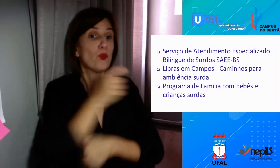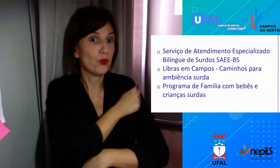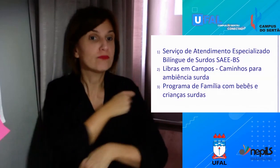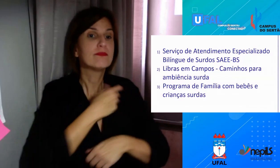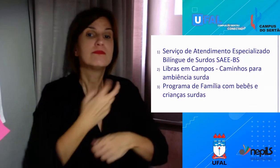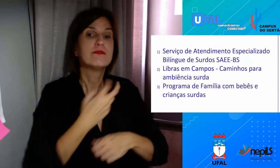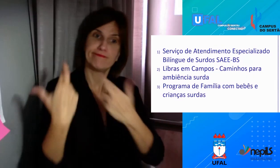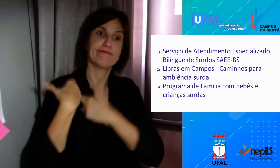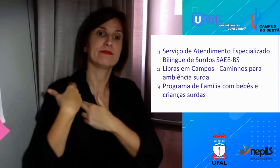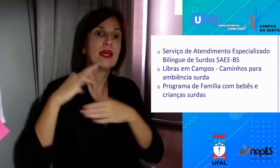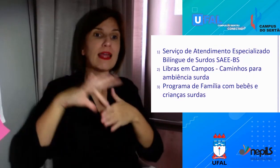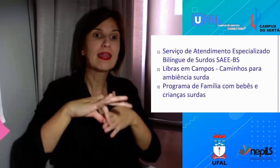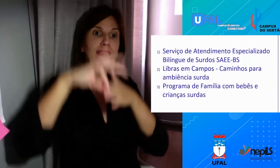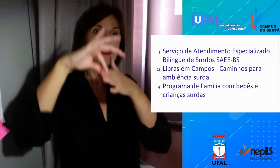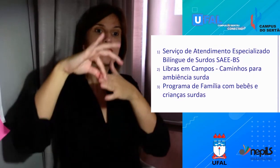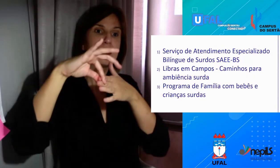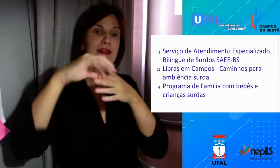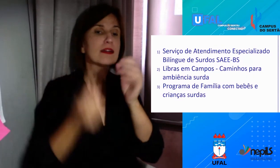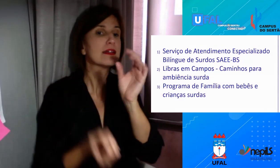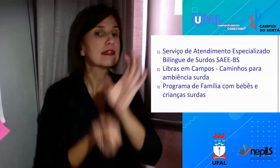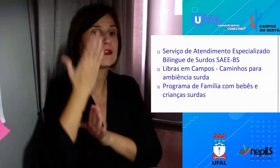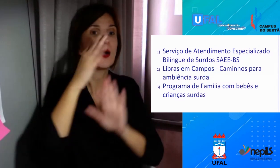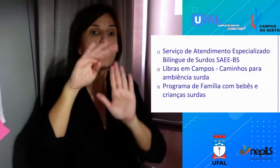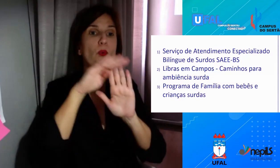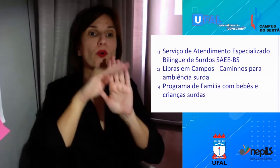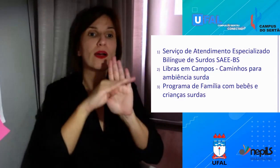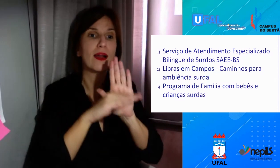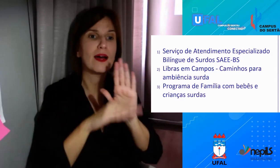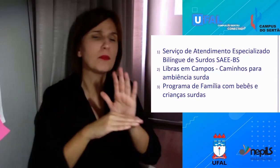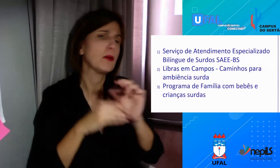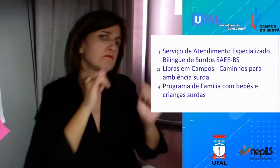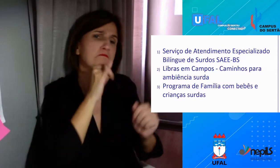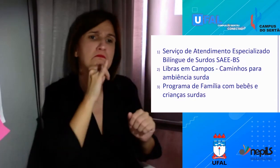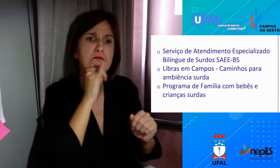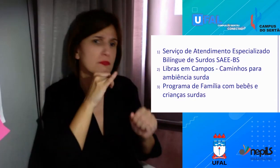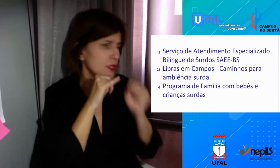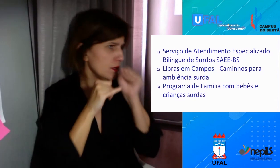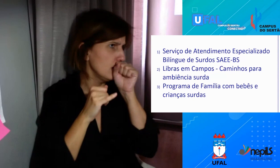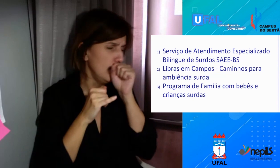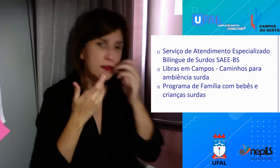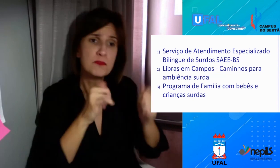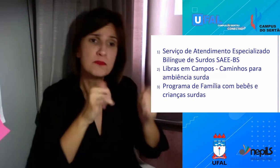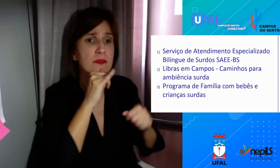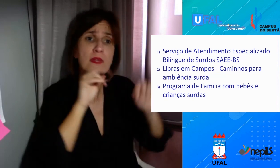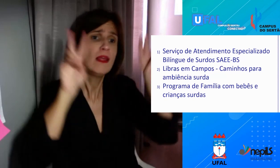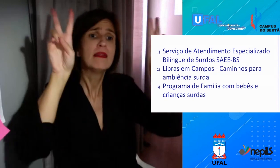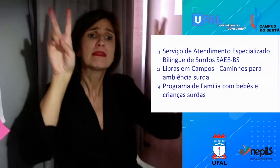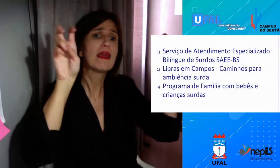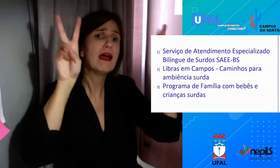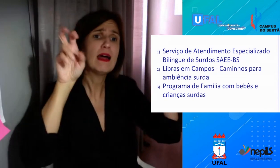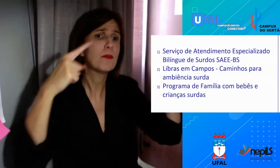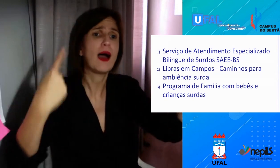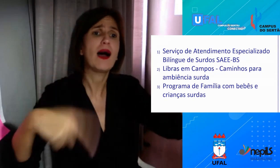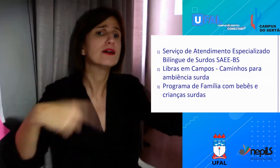o professor, mas outros alunos possam ser responsáveis por organizar